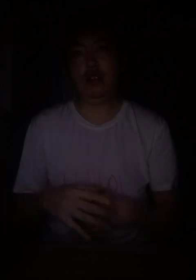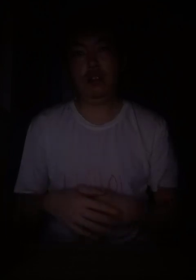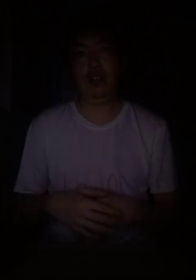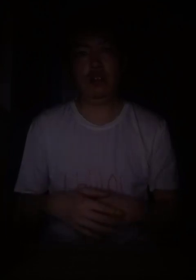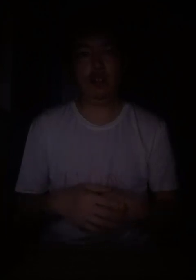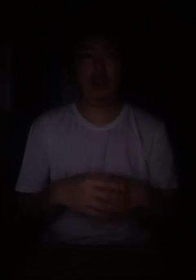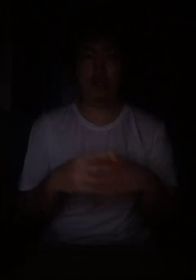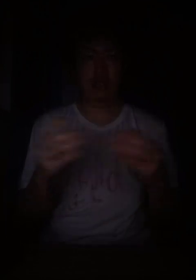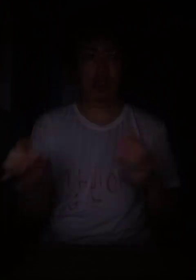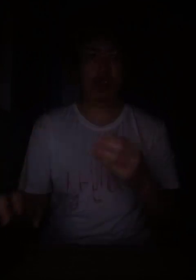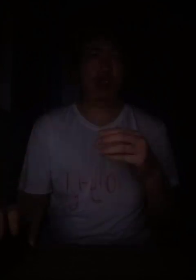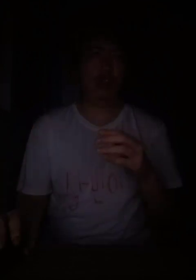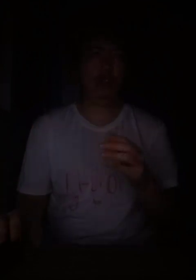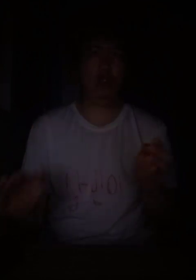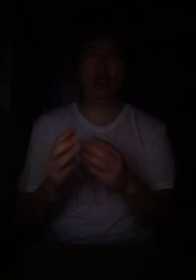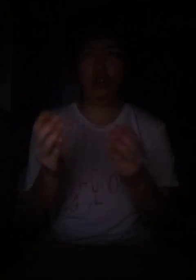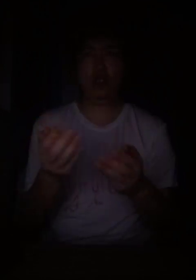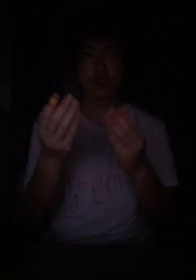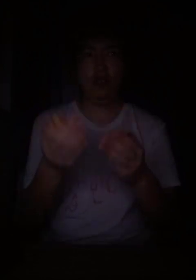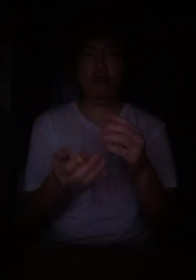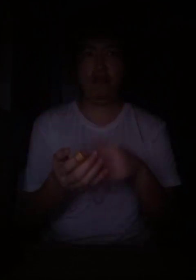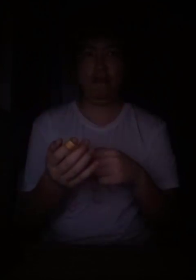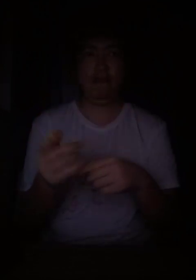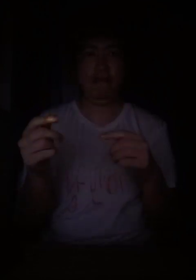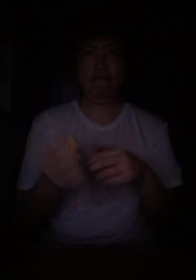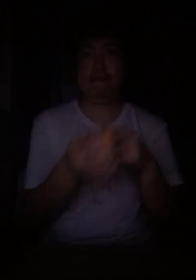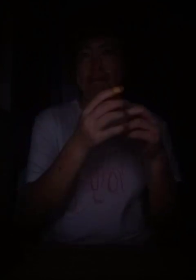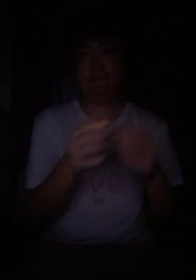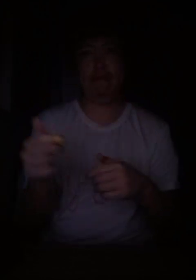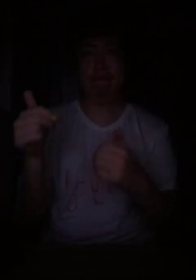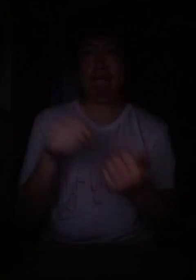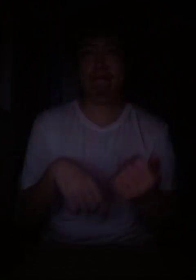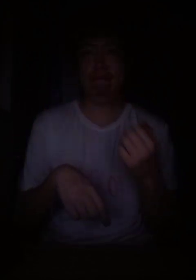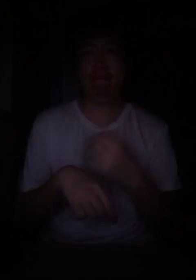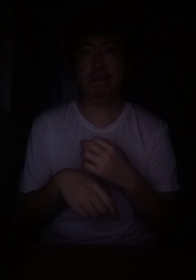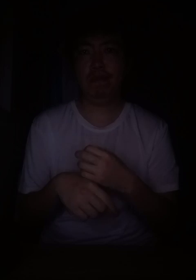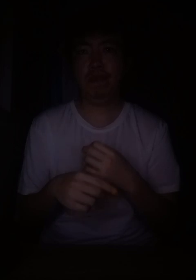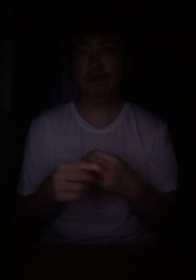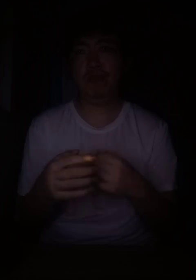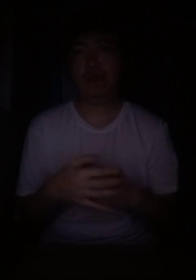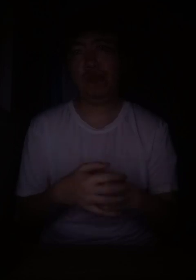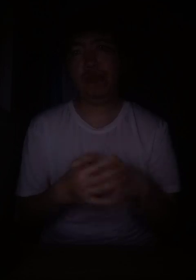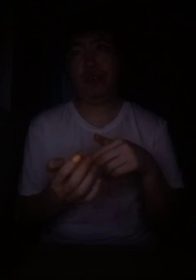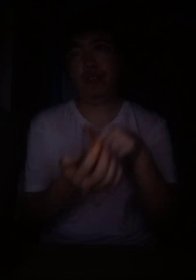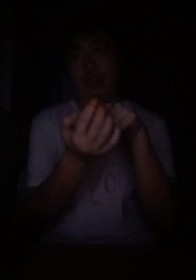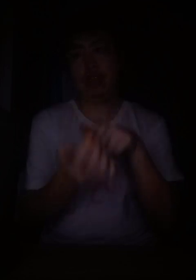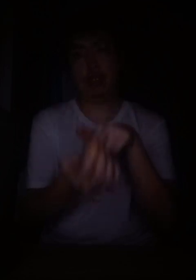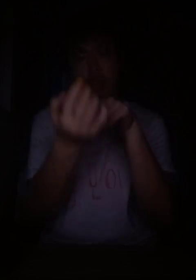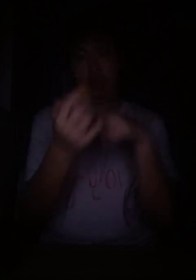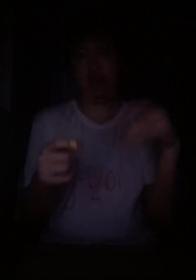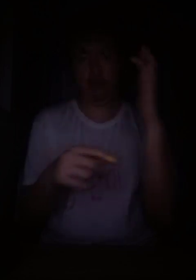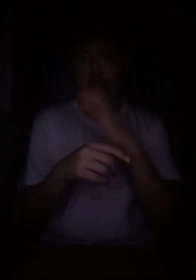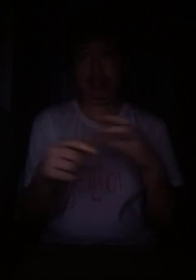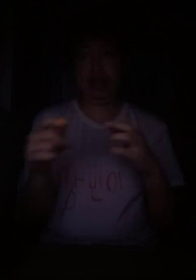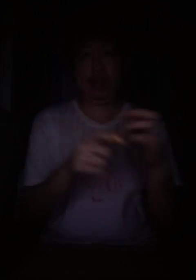다른 곳은 인명피해도 컸습니다. 6명이 숨지고 2명이 실종됐는데요. 승강기에 타고 있다가 또 집